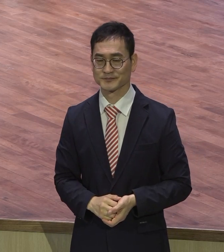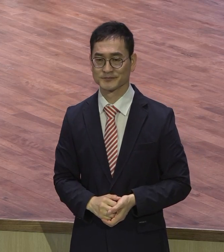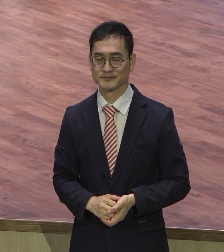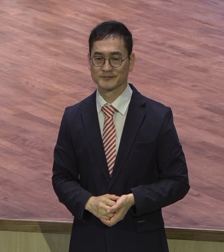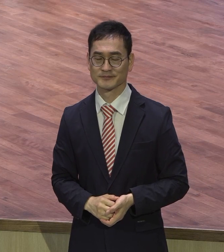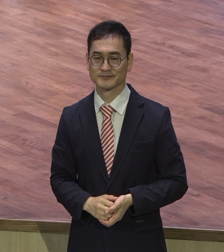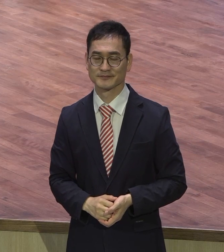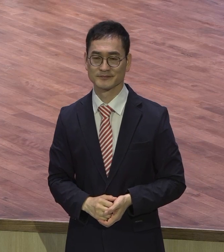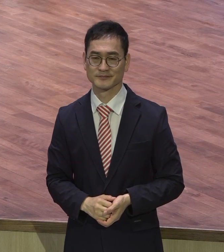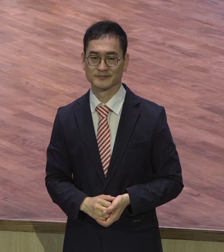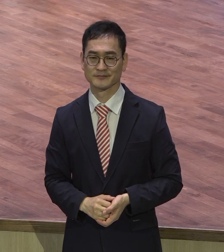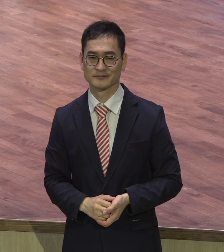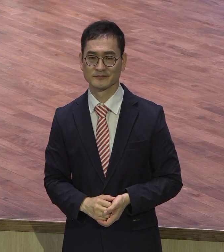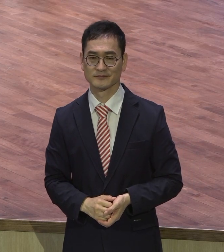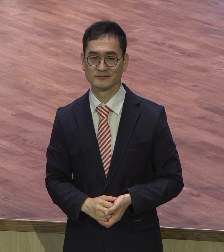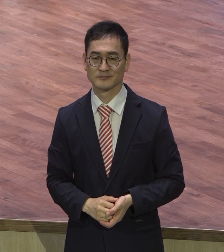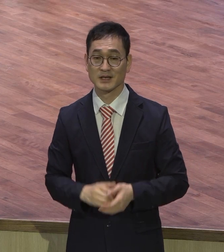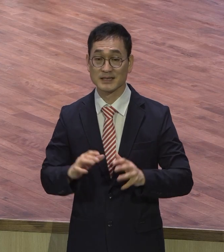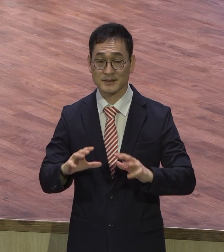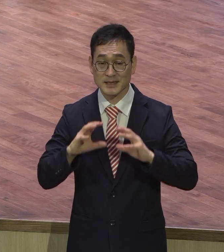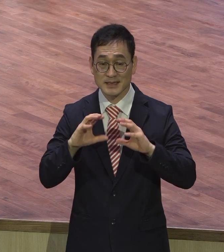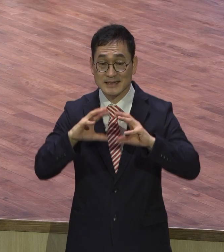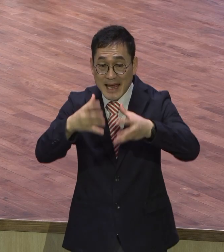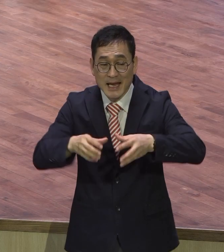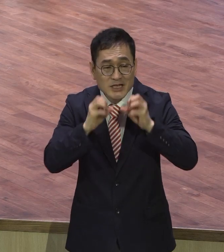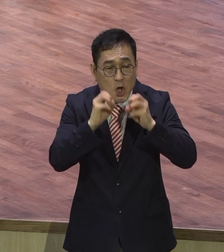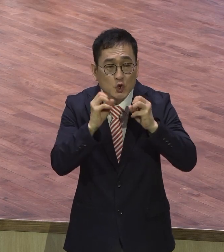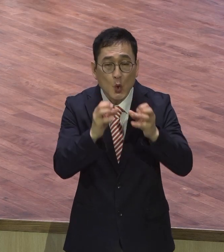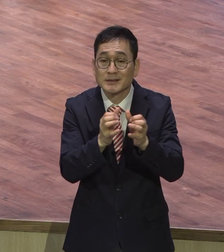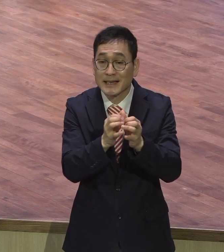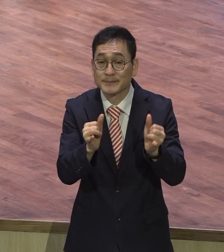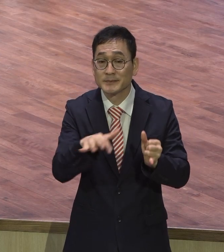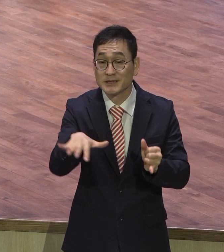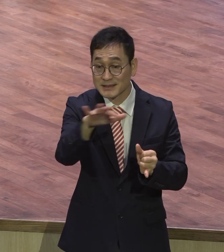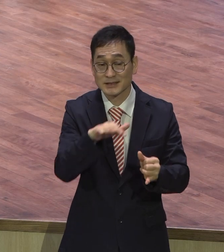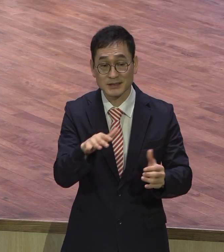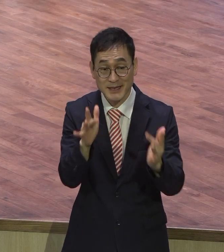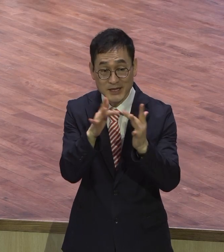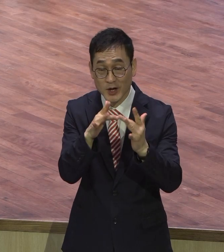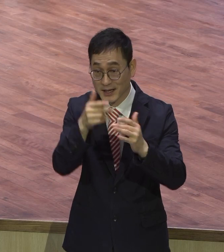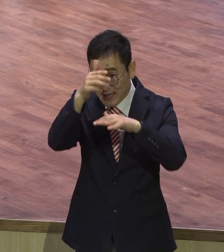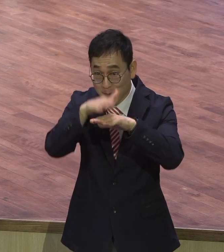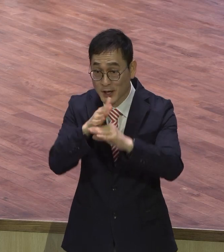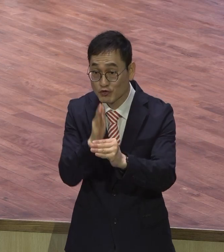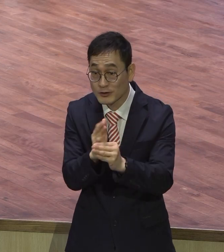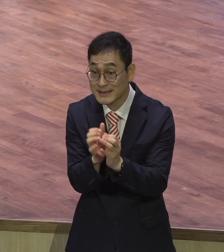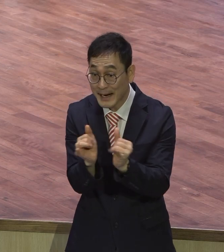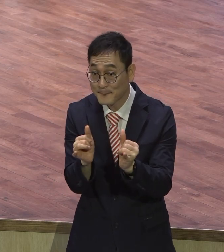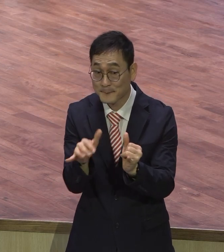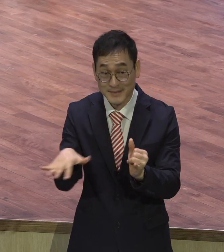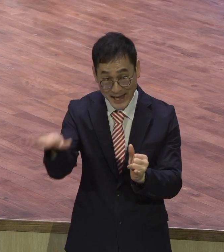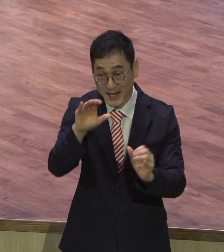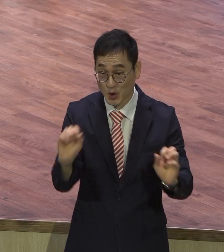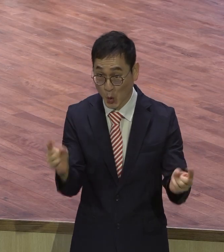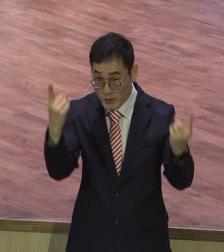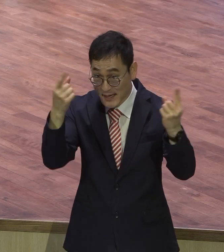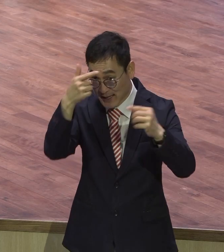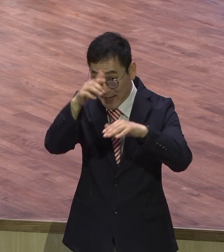우리 성교사님들 함께 줌으로 예배 드리는 분들이 해외에서 이렇게 시공을 초월해서 지금 뭐